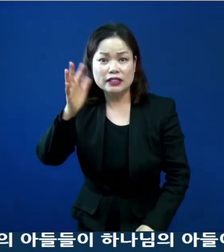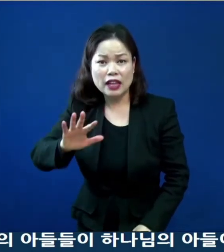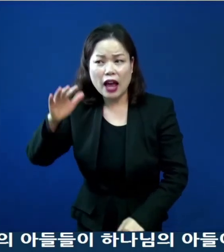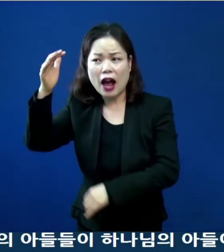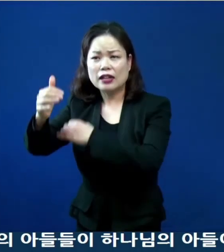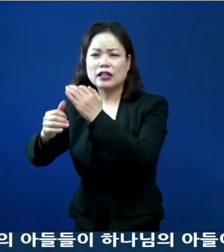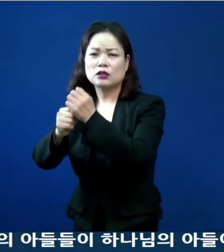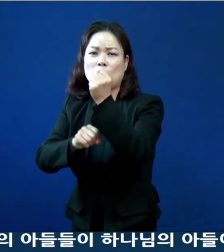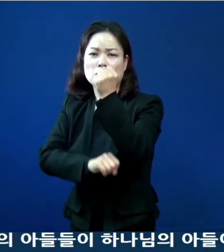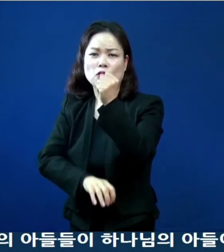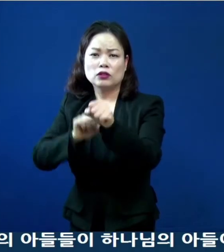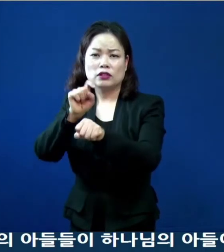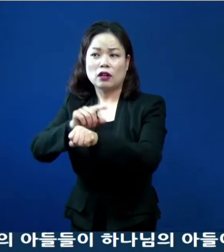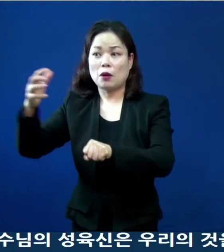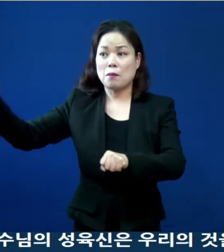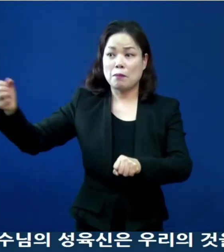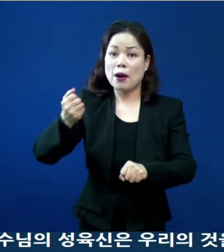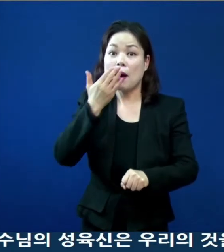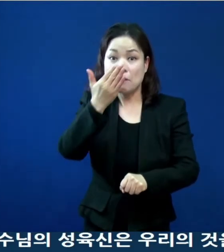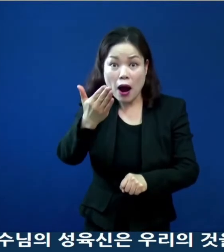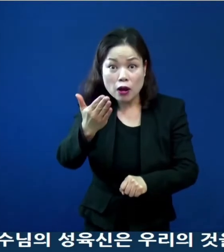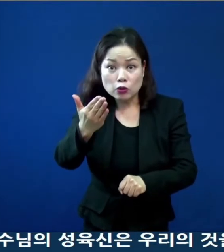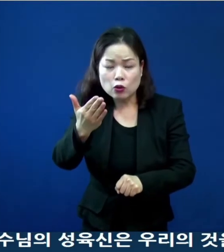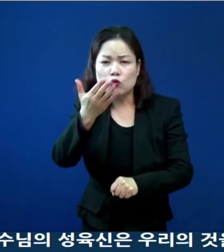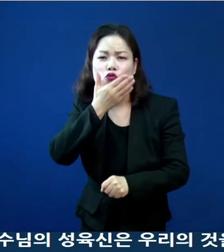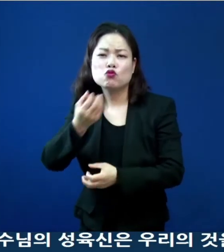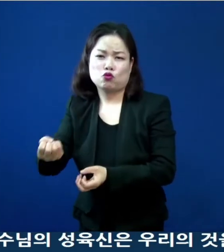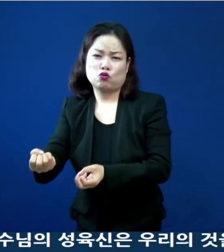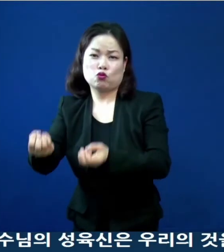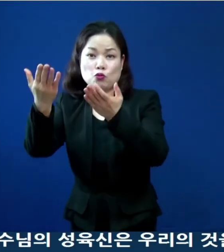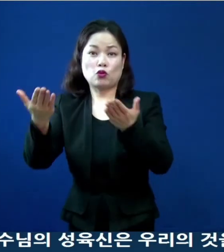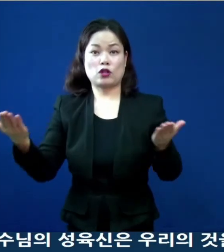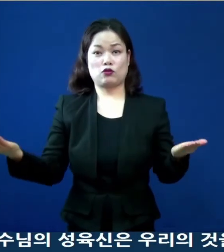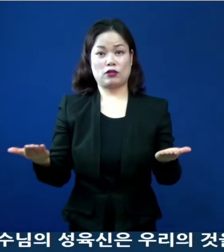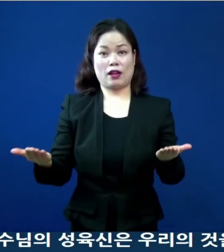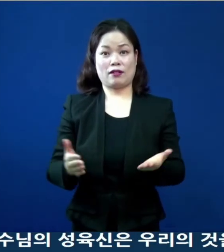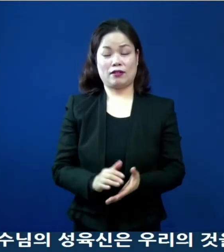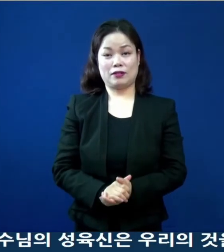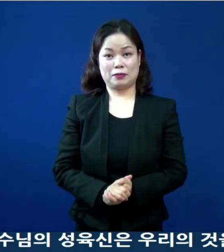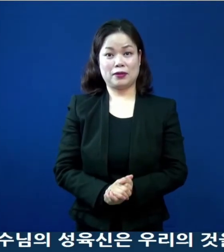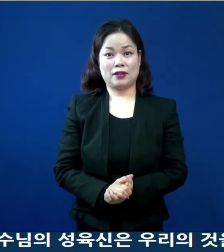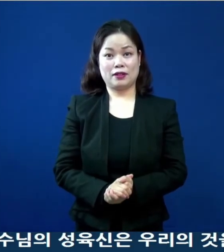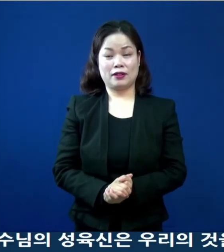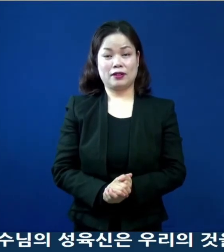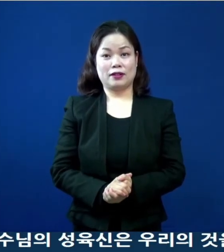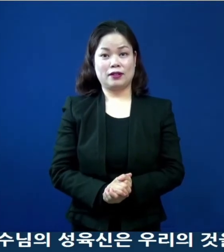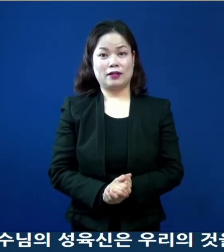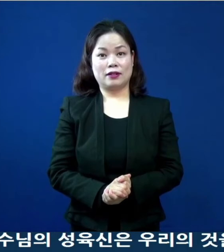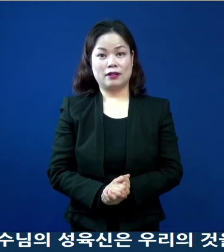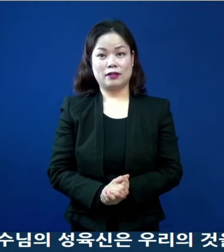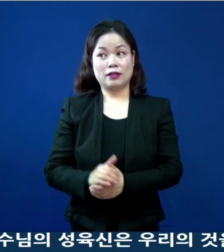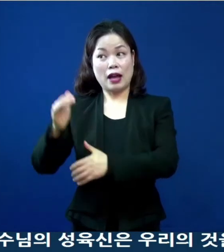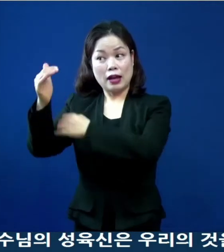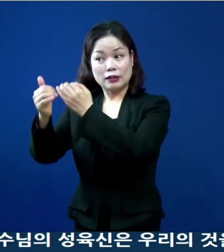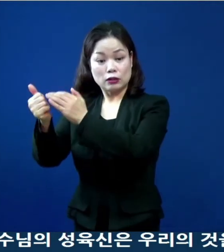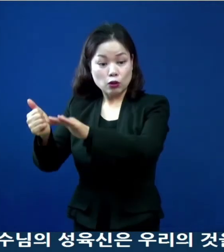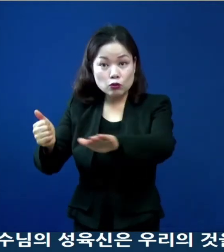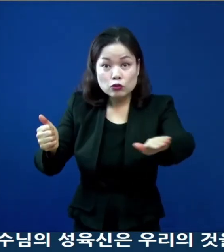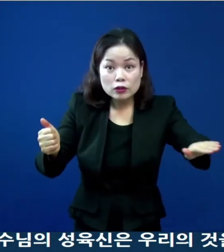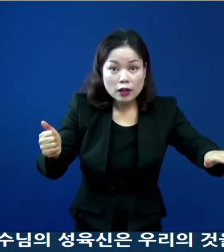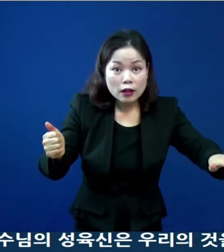하나님의 본성을 가질 수 있도록 축복해 주신 사건이다. 이렇게 설명을 하는 겁니다. 하나님과